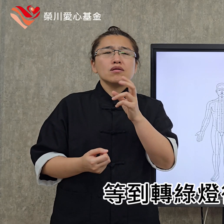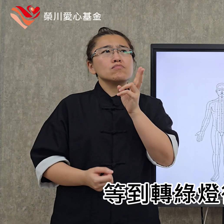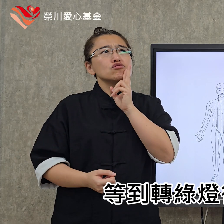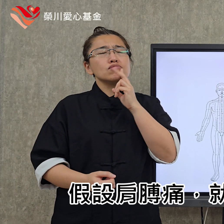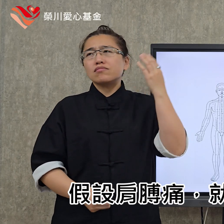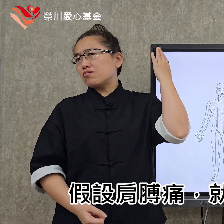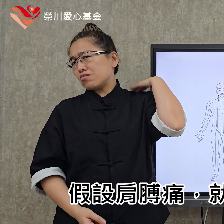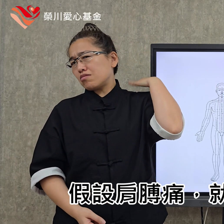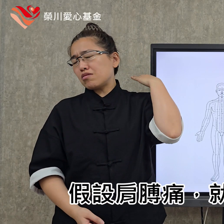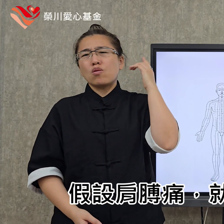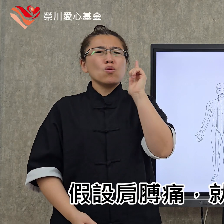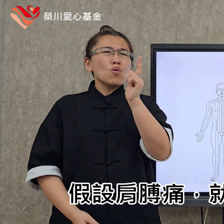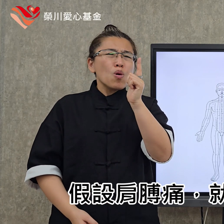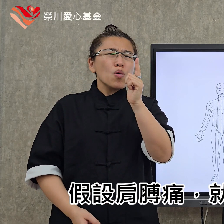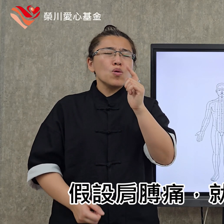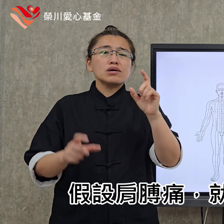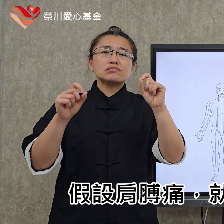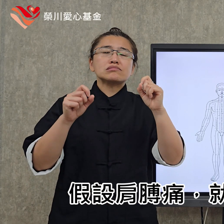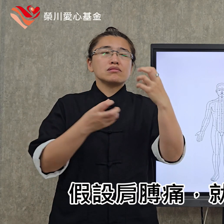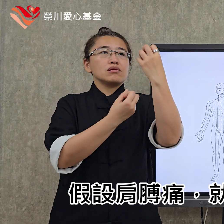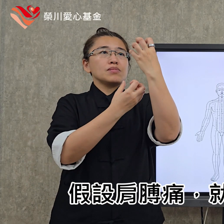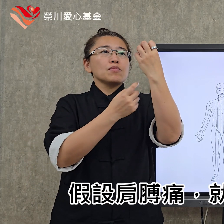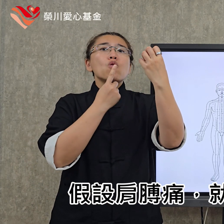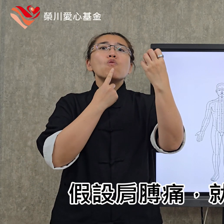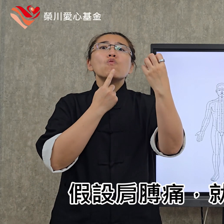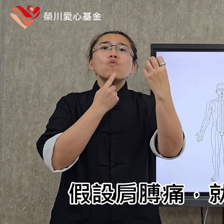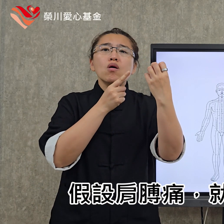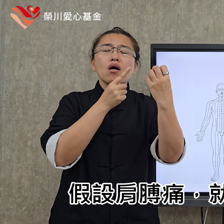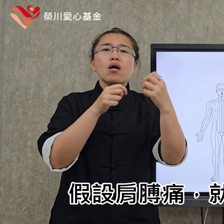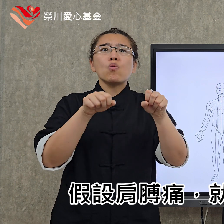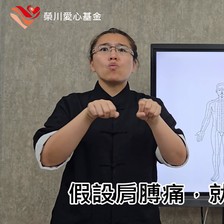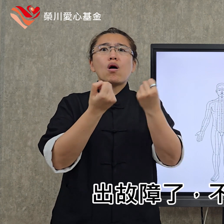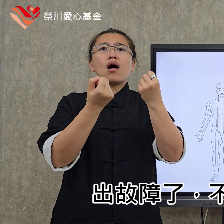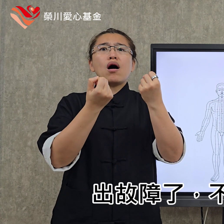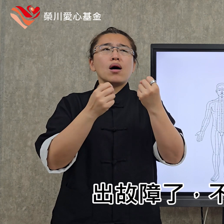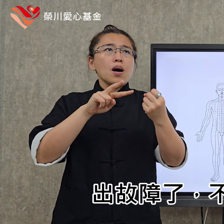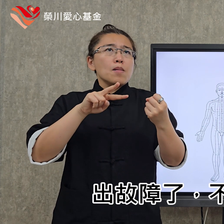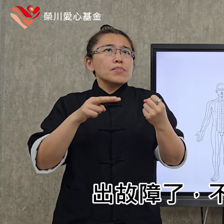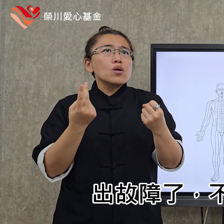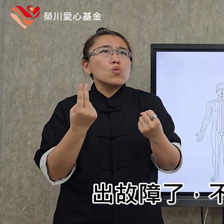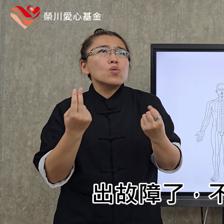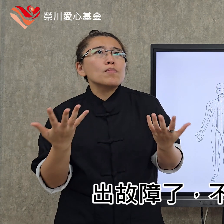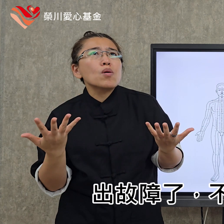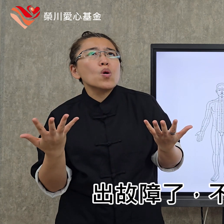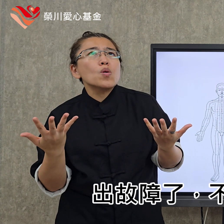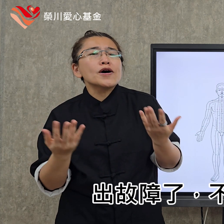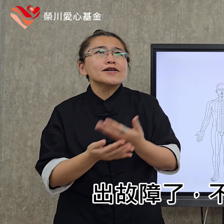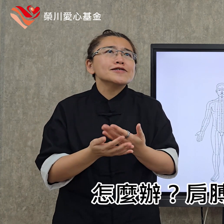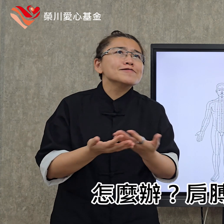假設你膊頭痛，就好似紅燈長着，壞咗唔識得轉綠燈，點算呢？膊頭